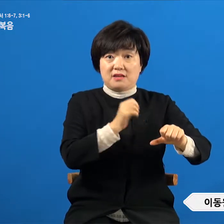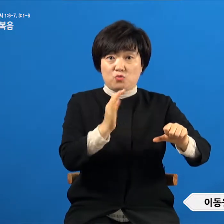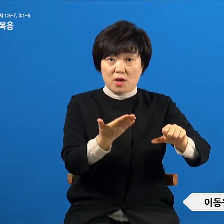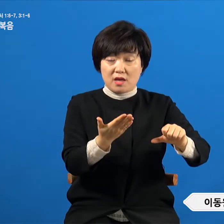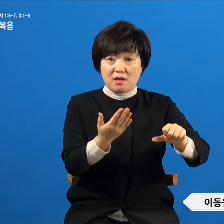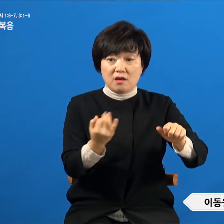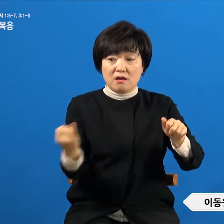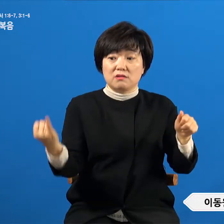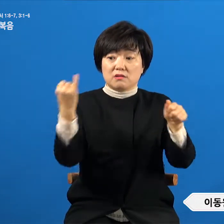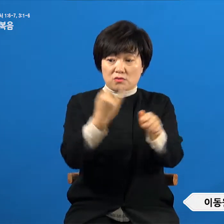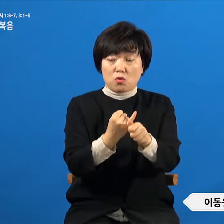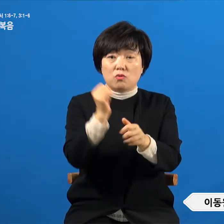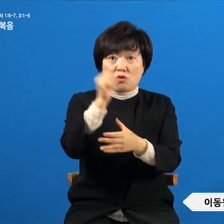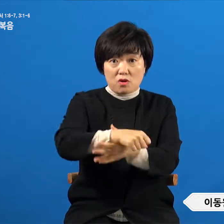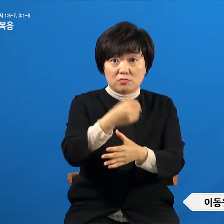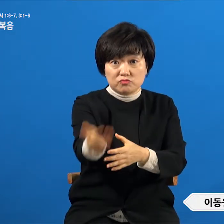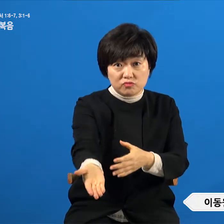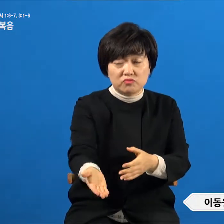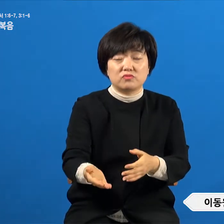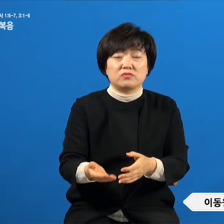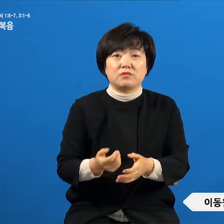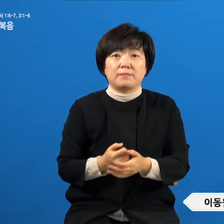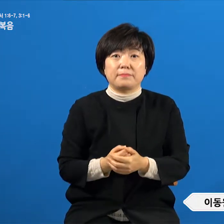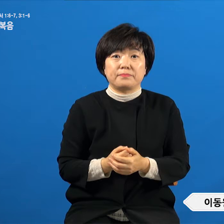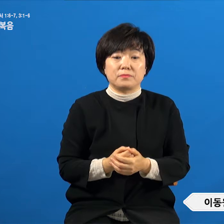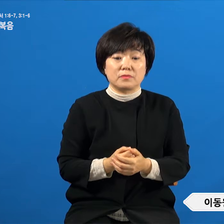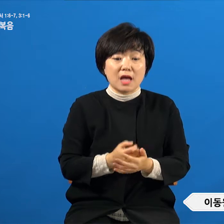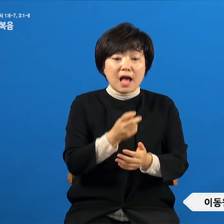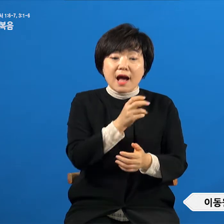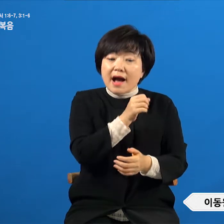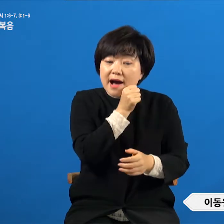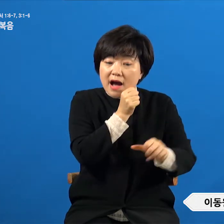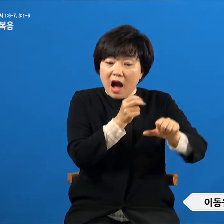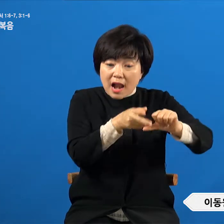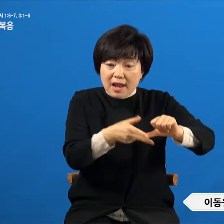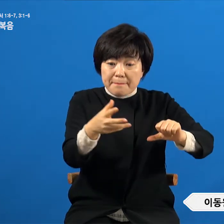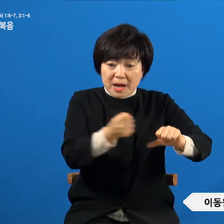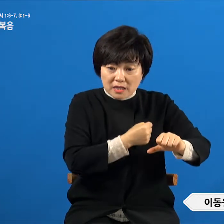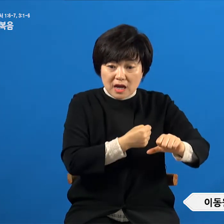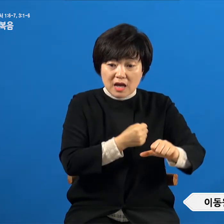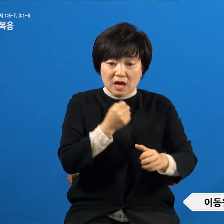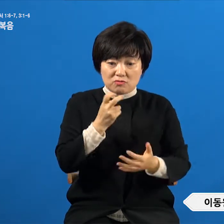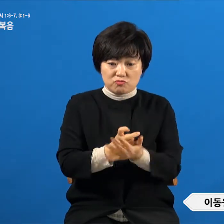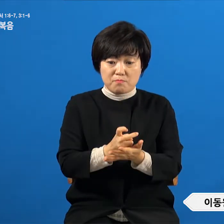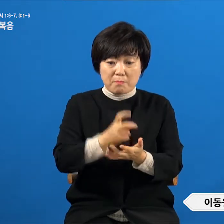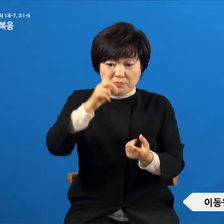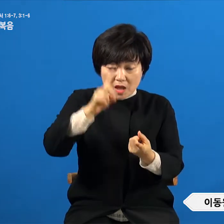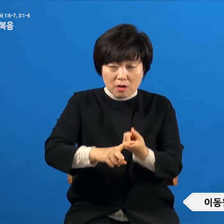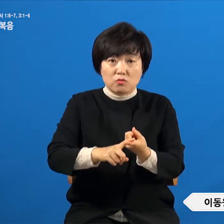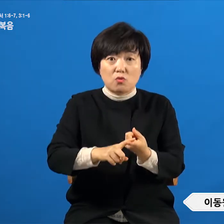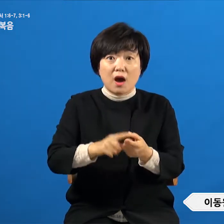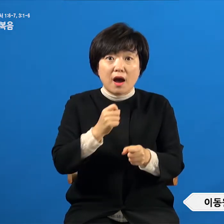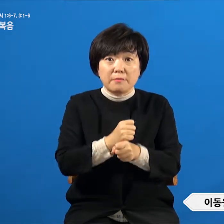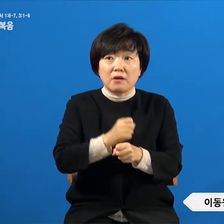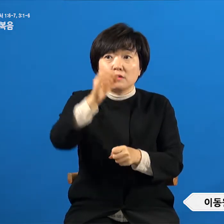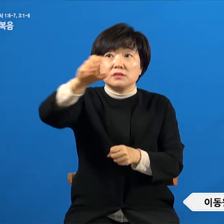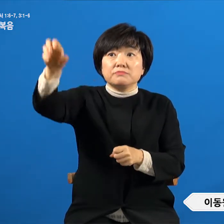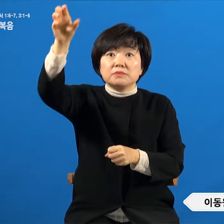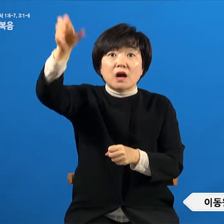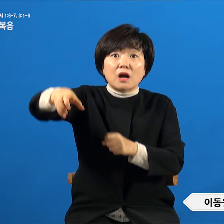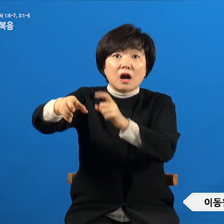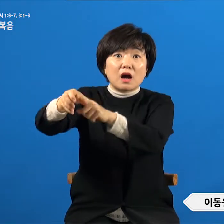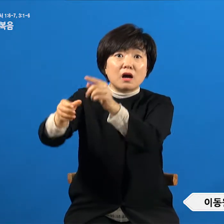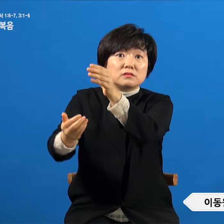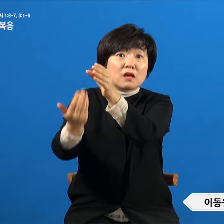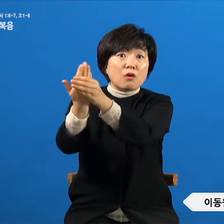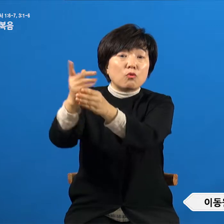자, 그런데 만약 율법을 따라서 할례를 받아야 하나님의 백성이 되는 것이라면 십자가의 사건은 무슨 의미가